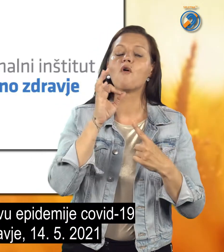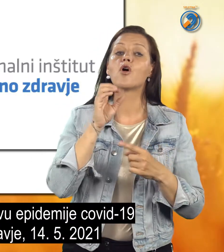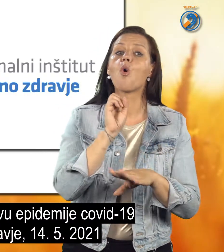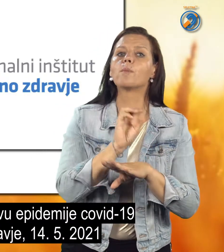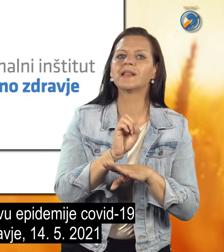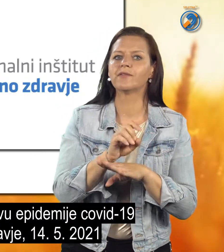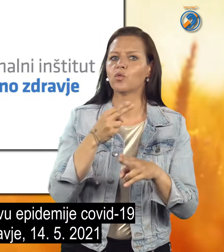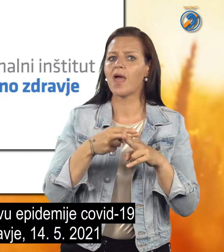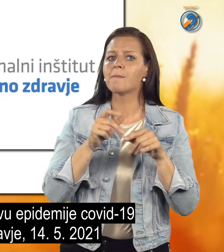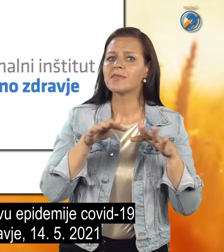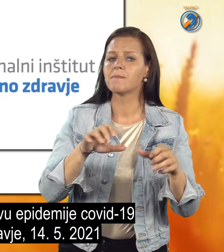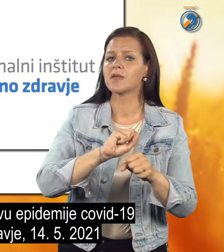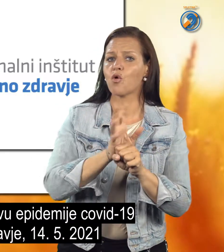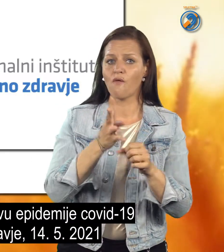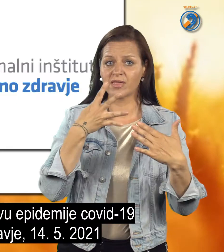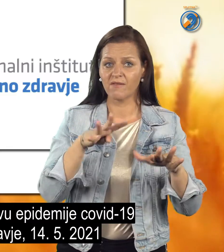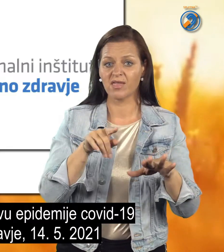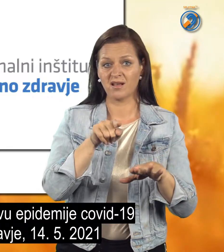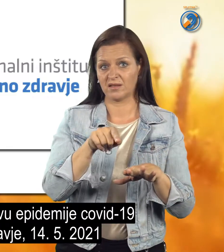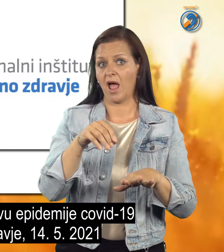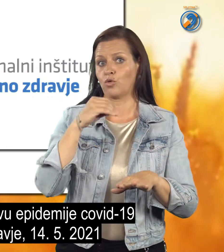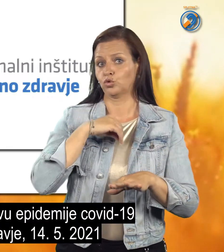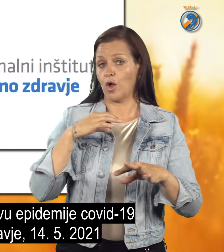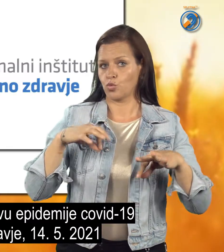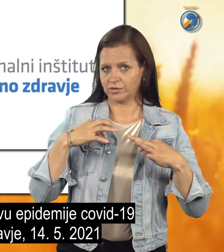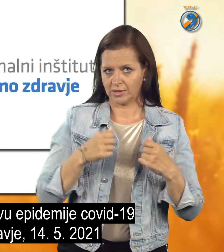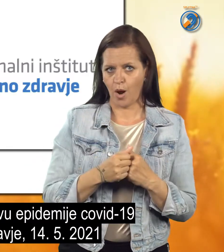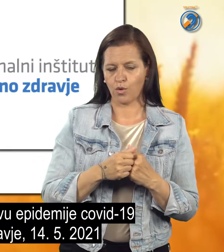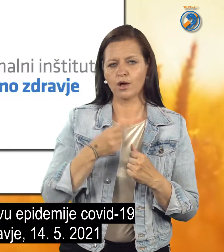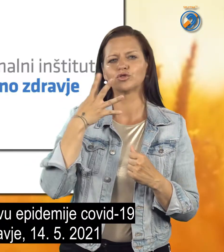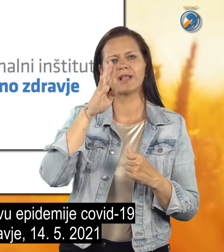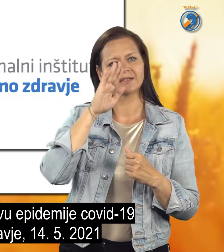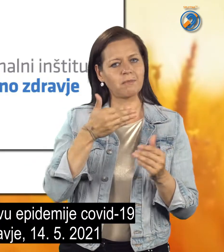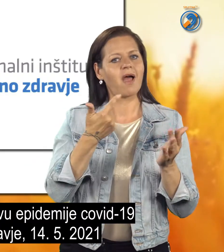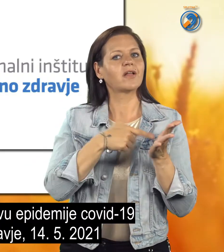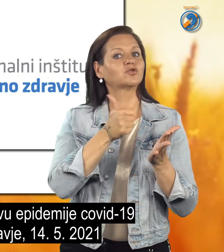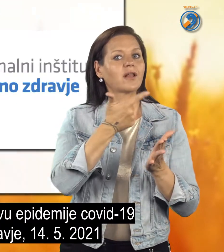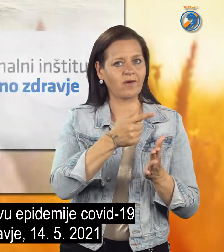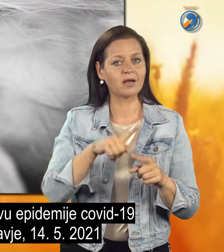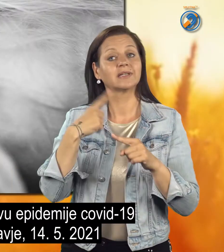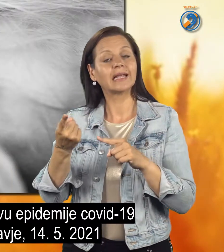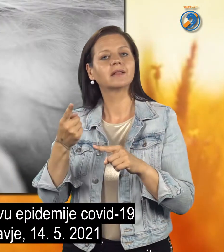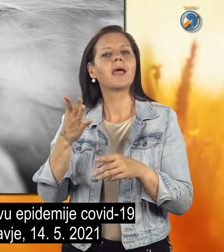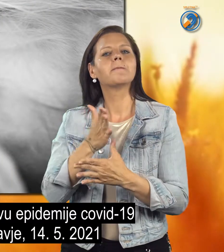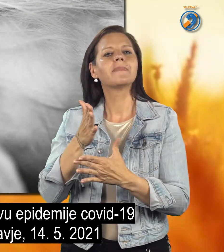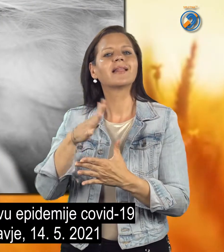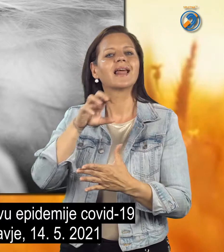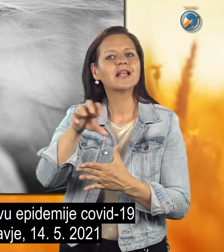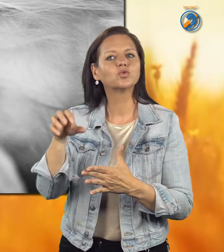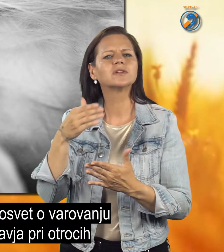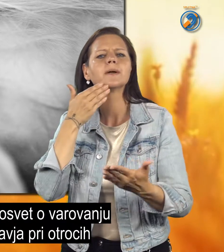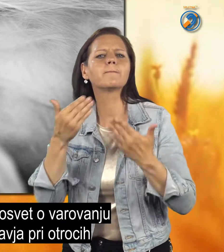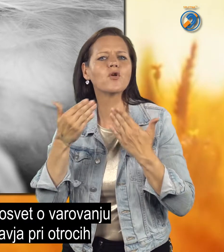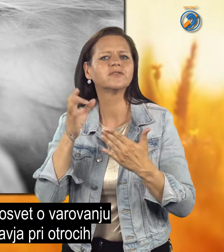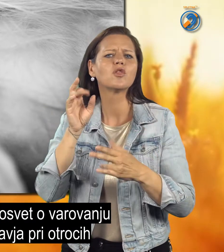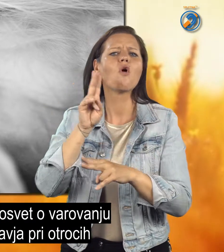Spletni pogovor o vplivu epidemije COVID-19 na duševno zdravje 14. maja 2021